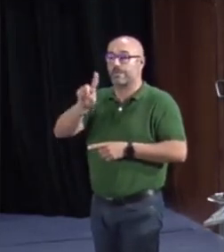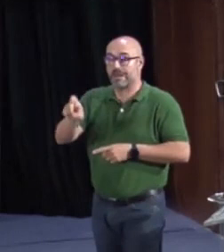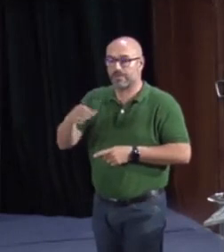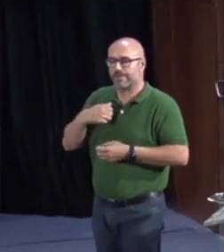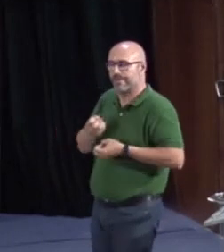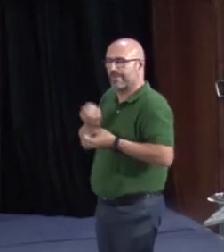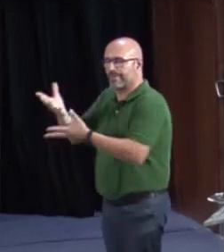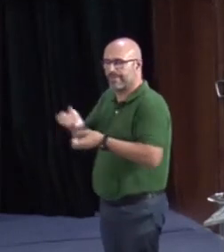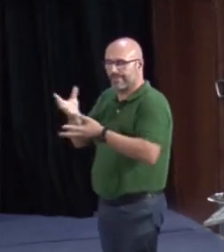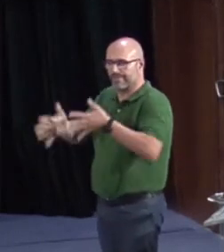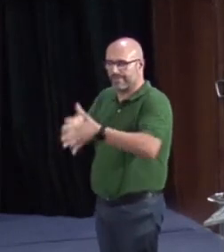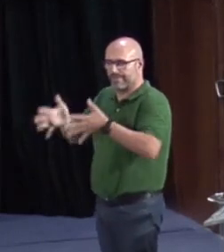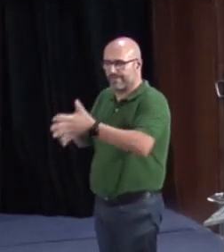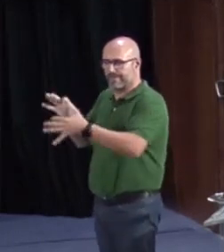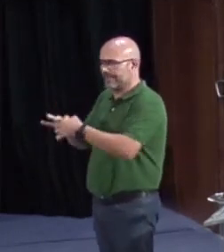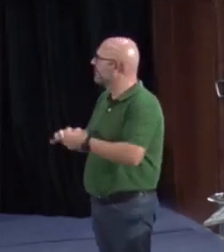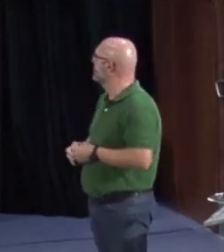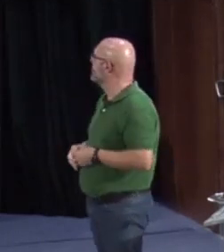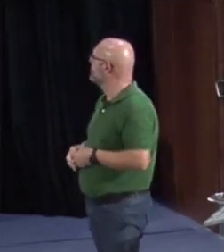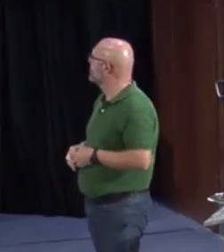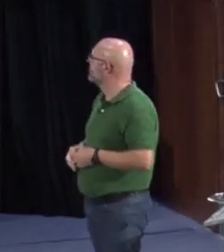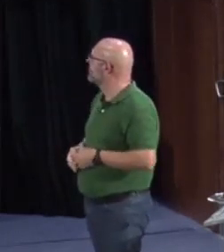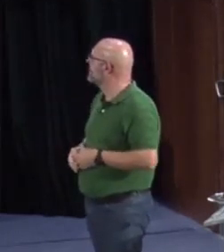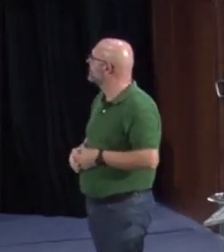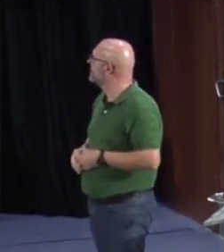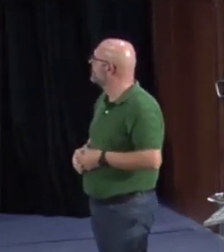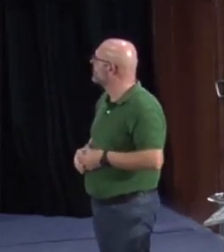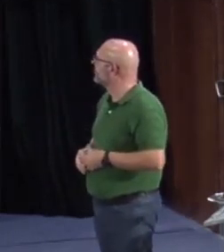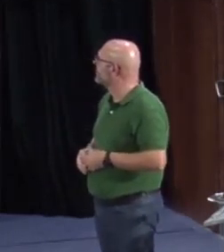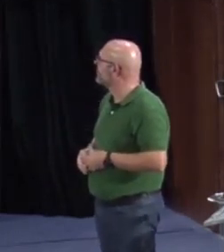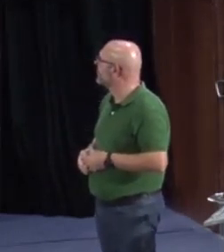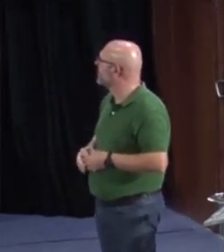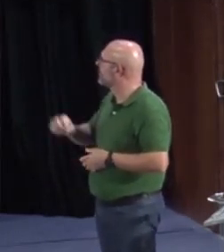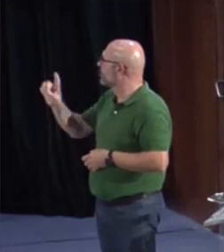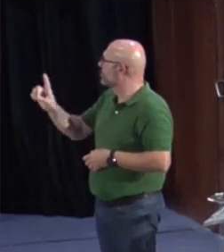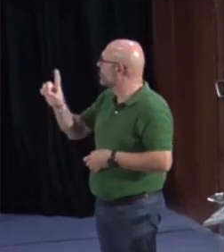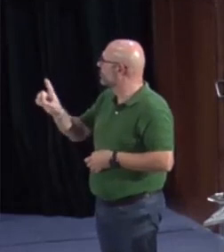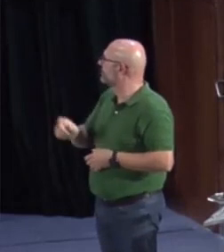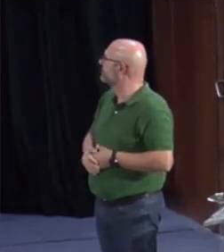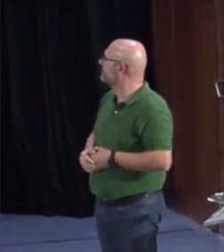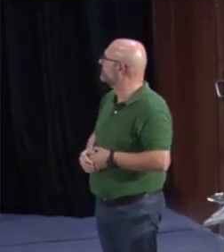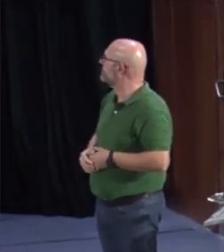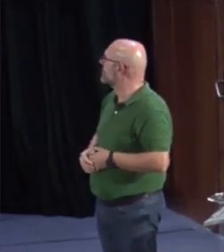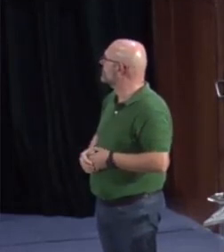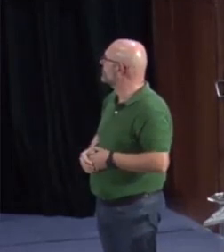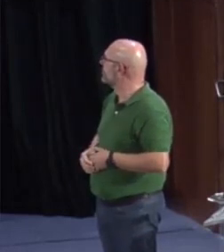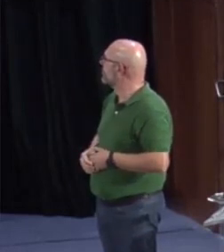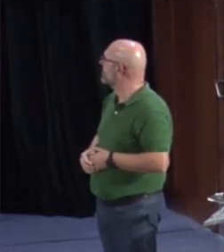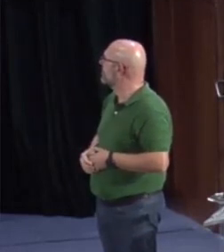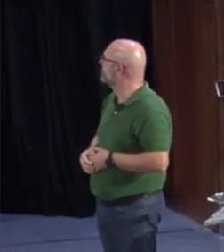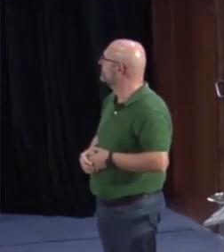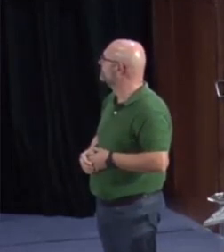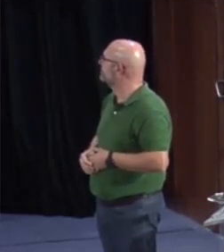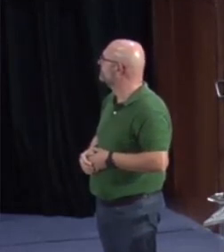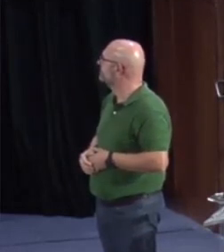1 minuto con la información que tienen en los cuadros. Por ejemplo, este, como es 1:1, pues muy